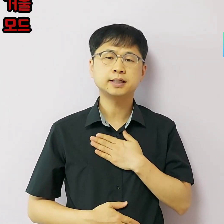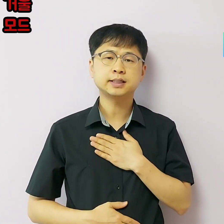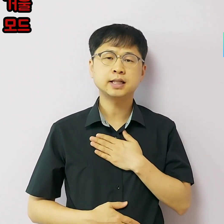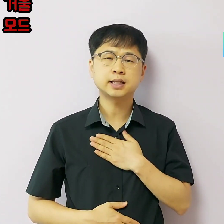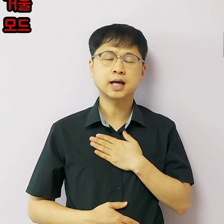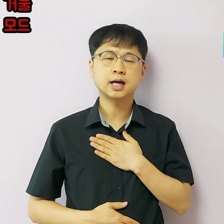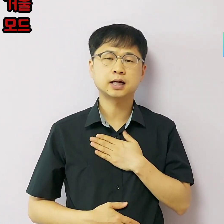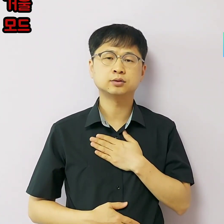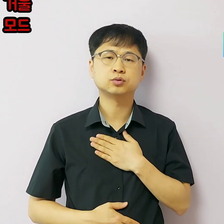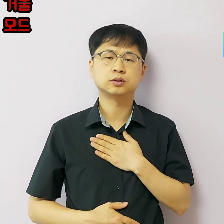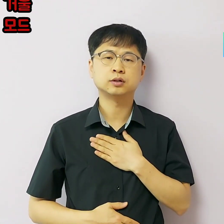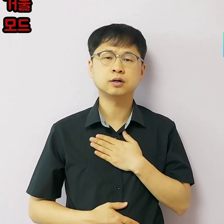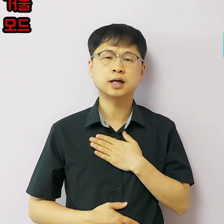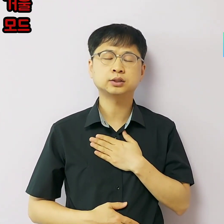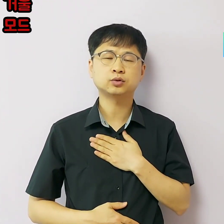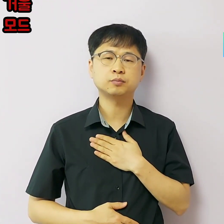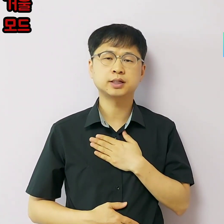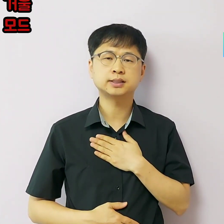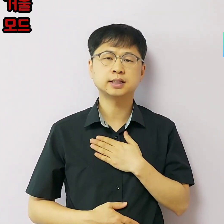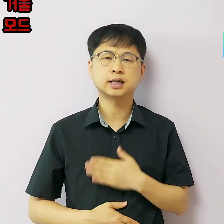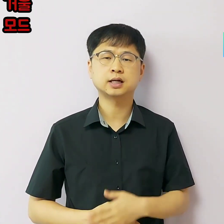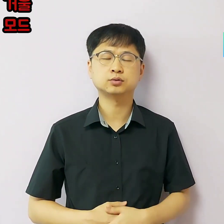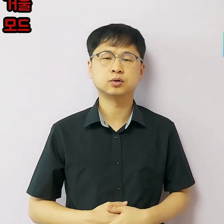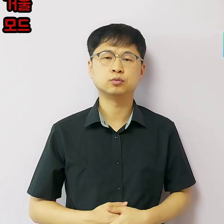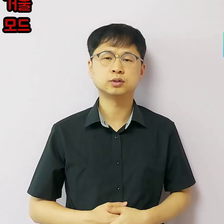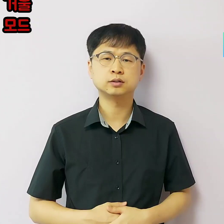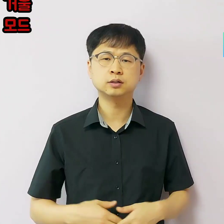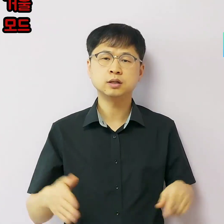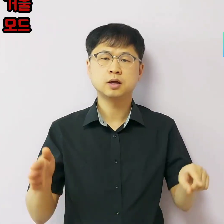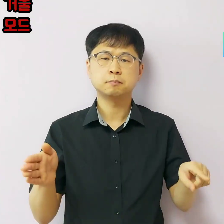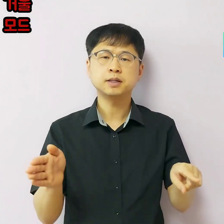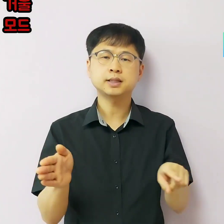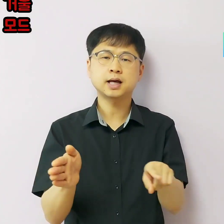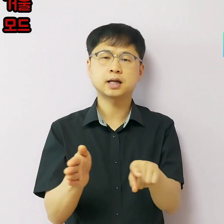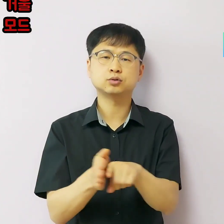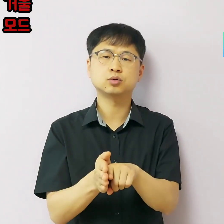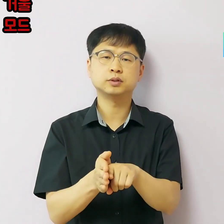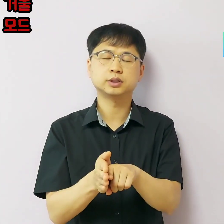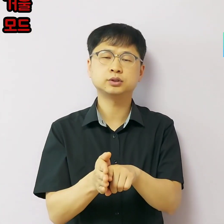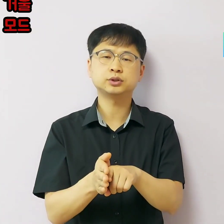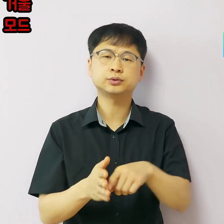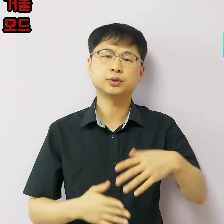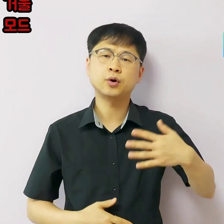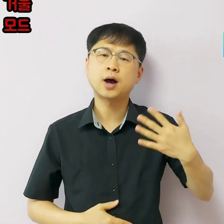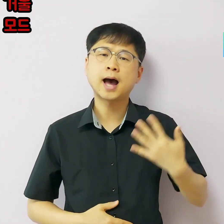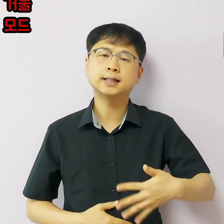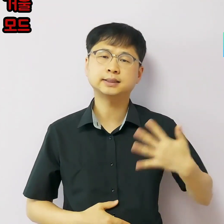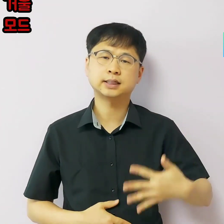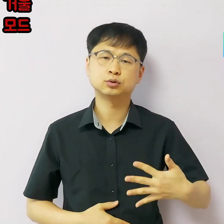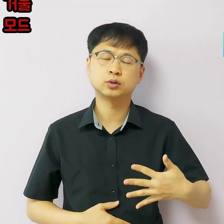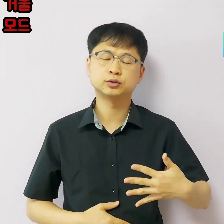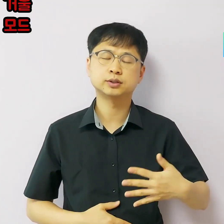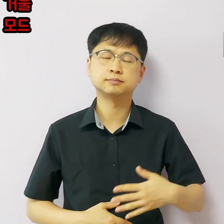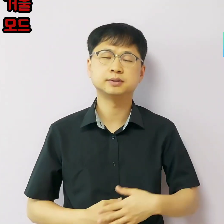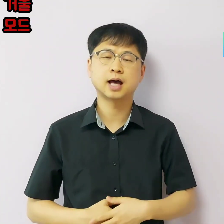믿기지 않다라는 수어, 아직도 믿기지 않다라는 수어, 우선은 믿다라는 수어 먼저 해주시고요. 아직이라는 수어